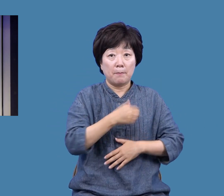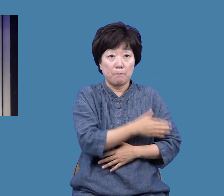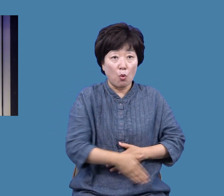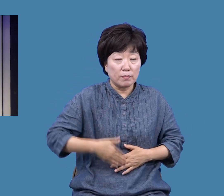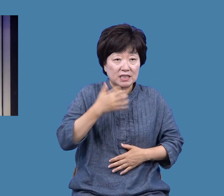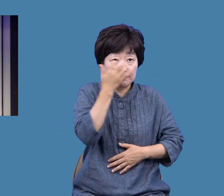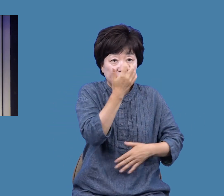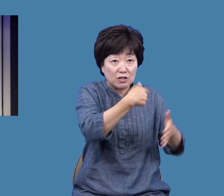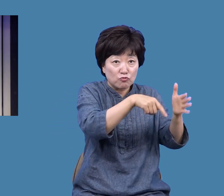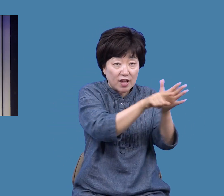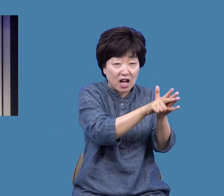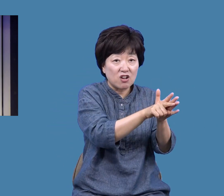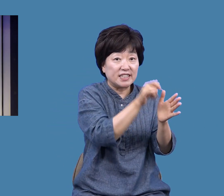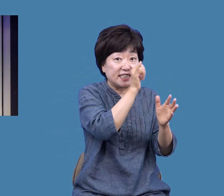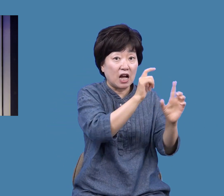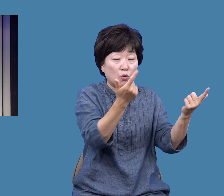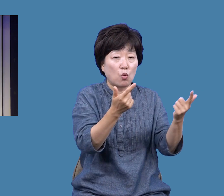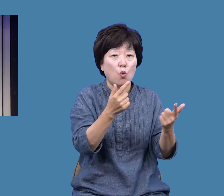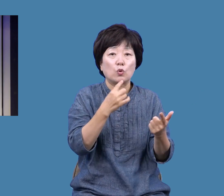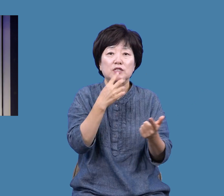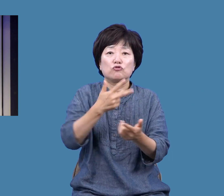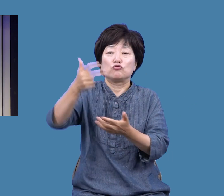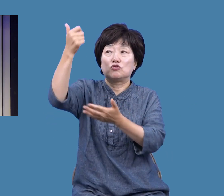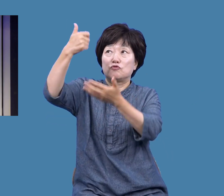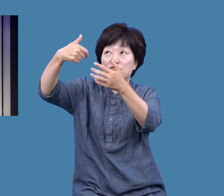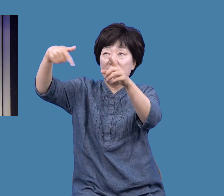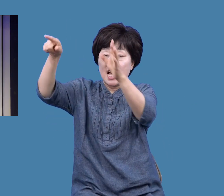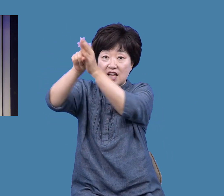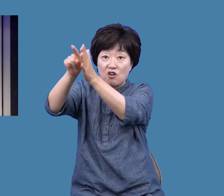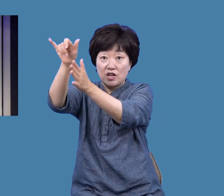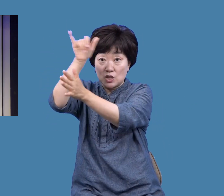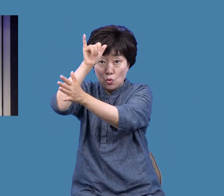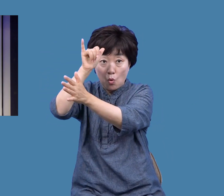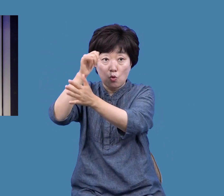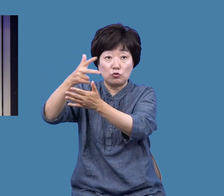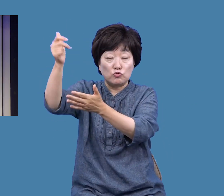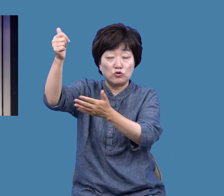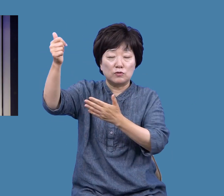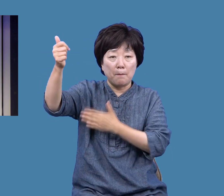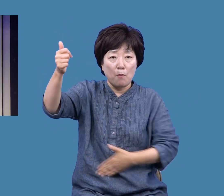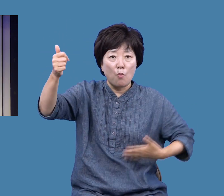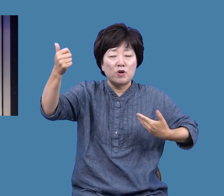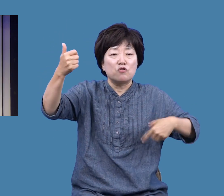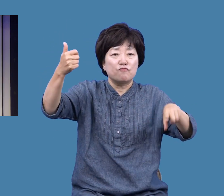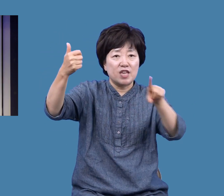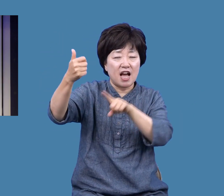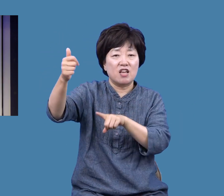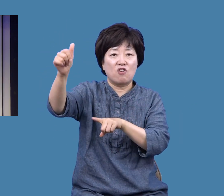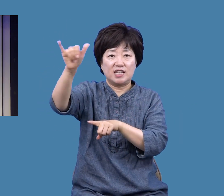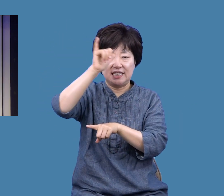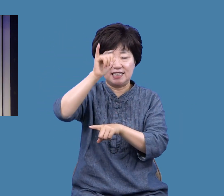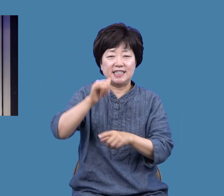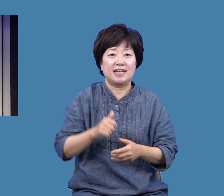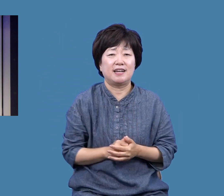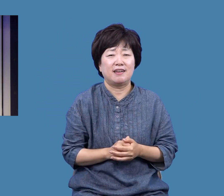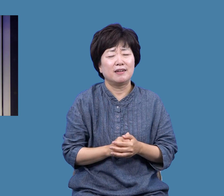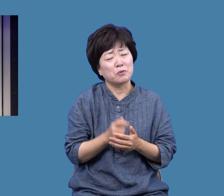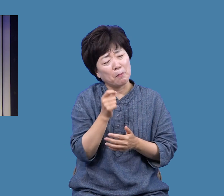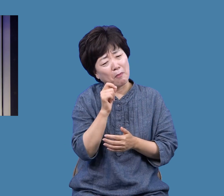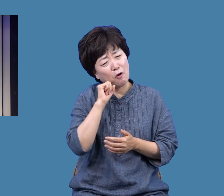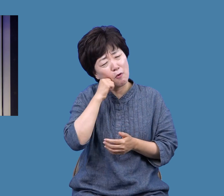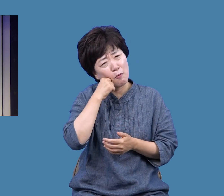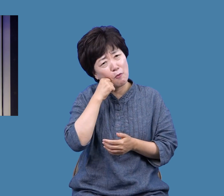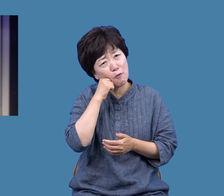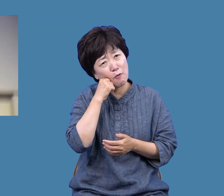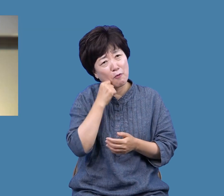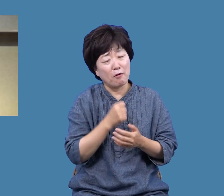위하여 있으며 주는 몸을 위하여 계시느니라. 자, 여기 보면 조금 이제 해석이 어려운 말씀이 나오는데 음식은